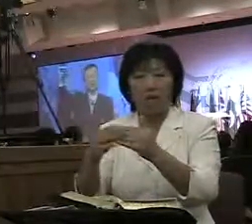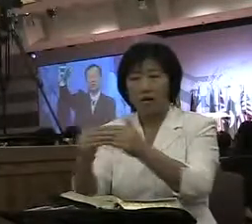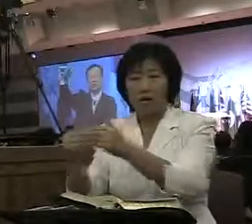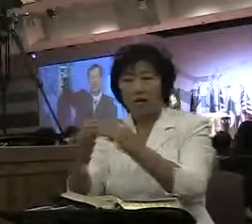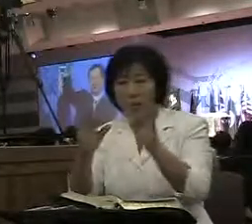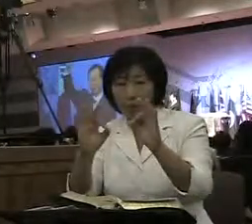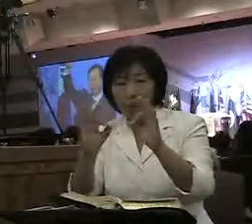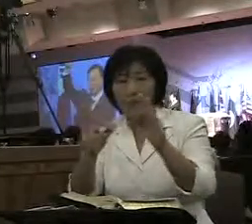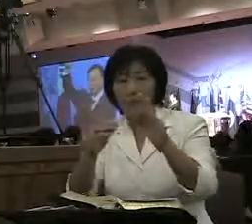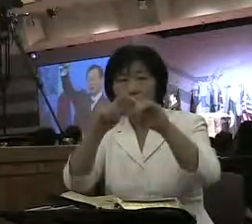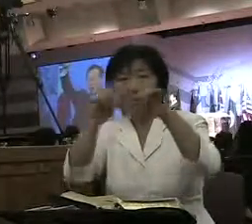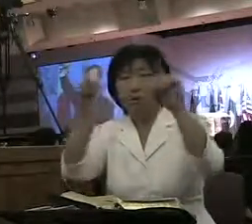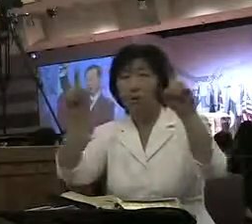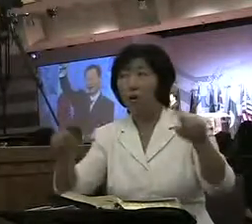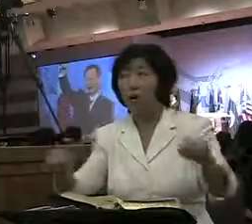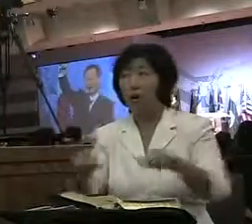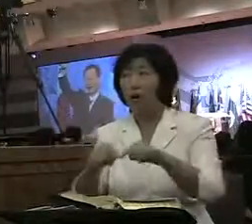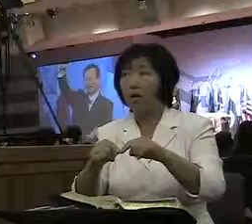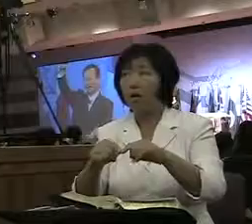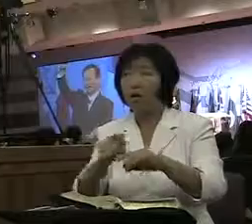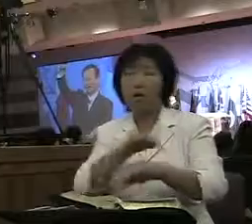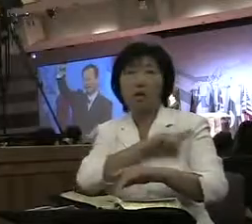선장실은 함모선 제일 위에 있습니다.